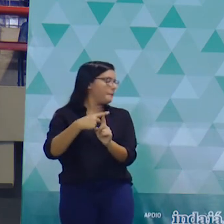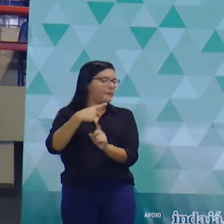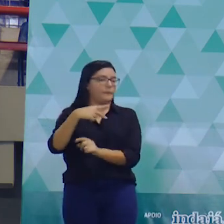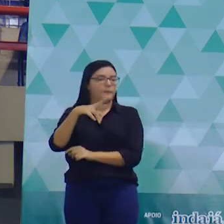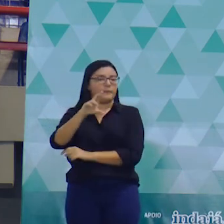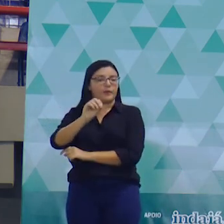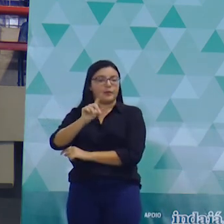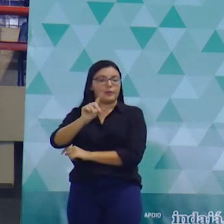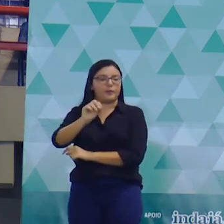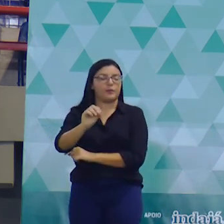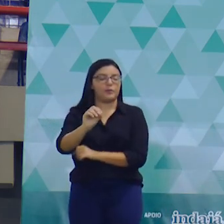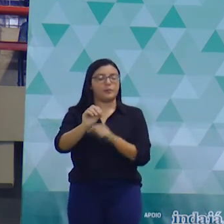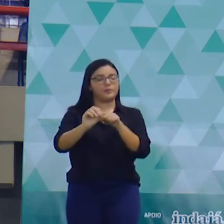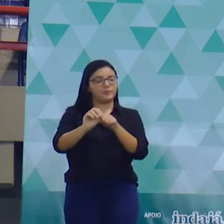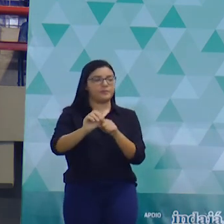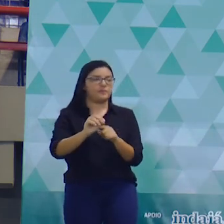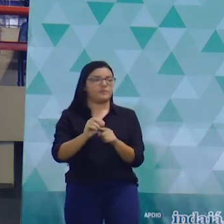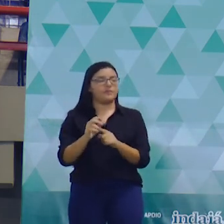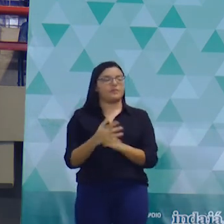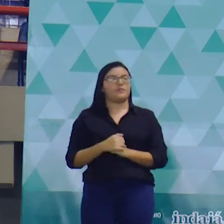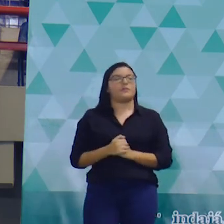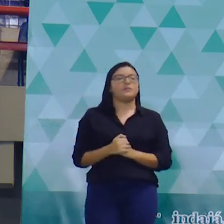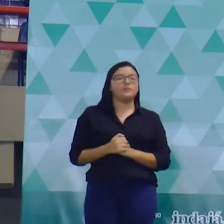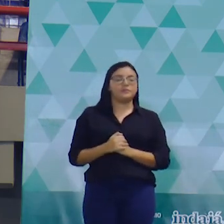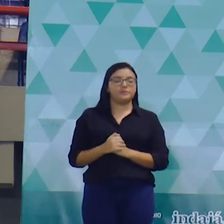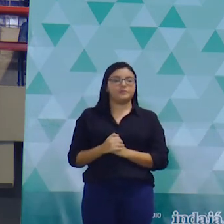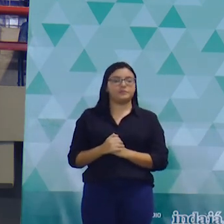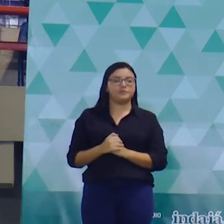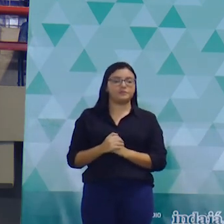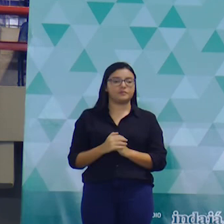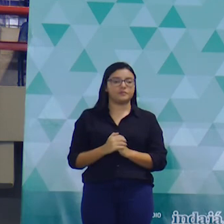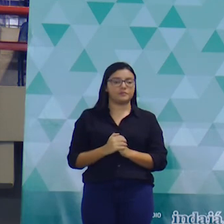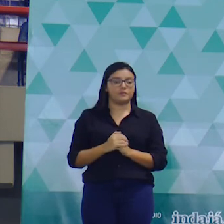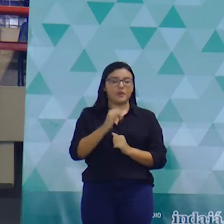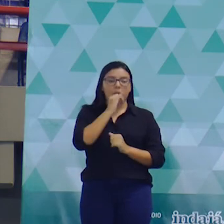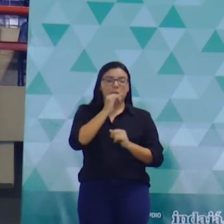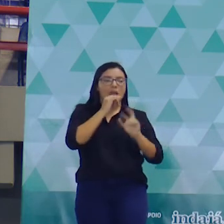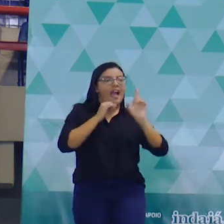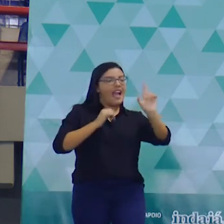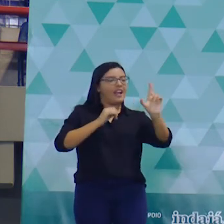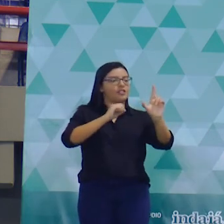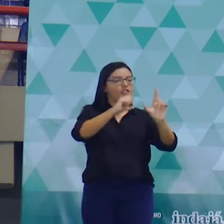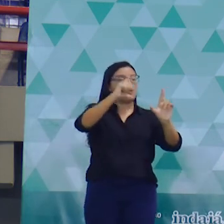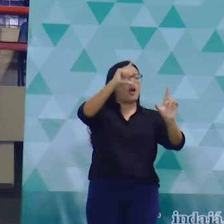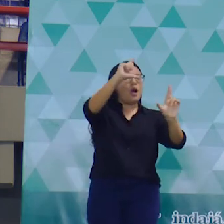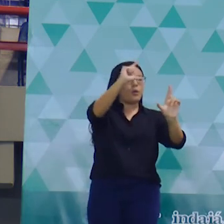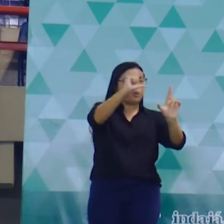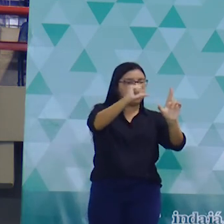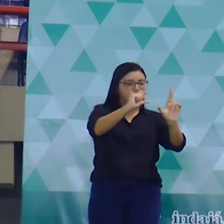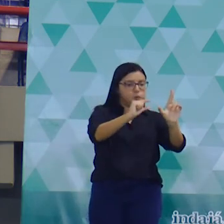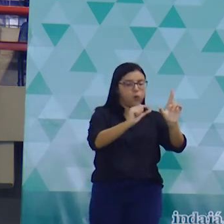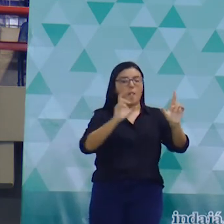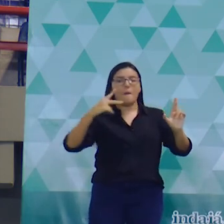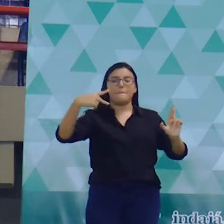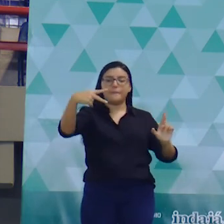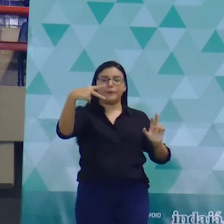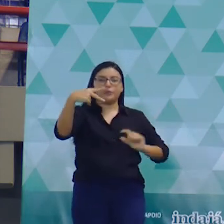passa, o reagente vai diminuindo e o produto vai aumentando. E quando é que a reação teoricamente